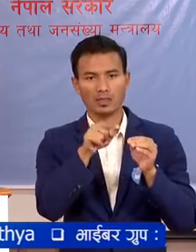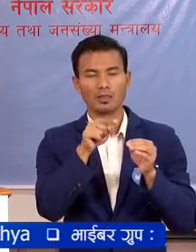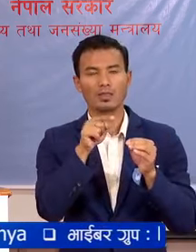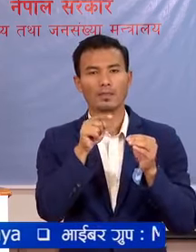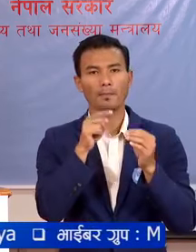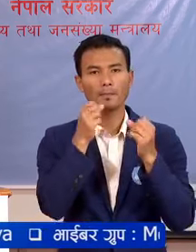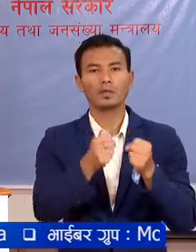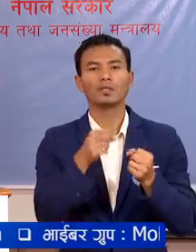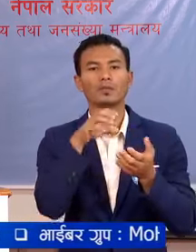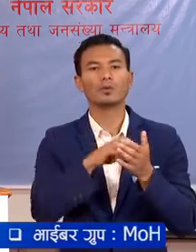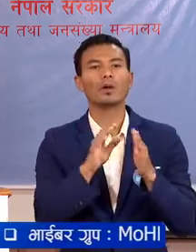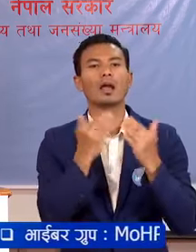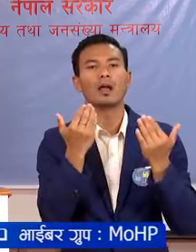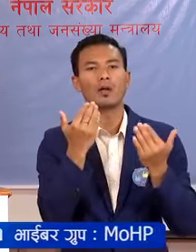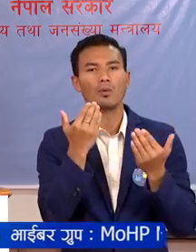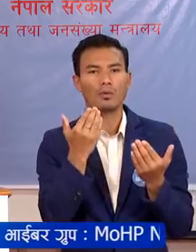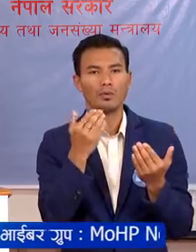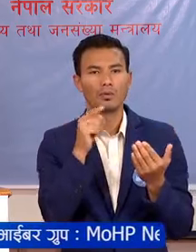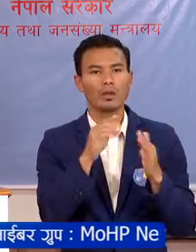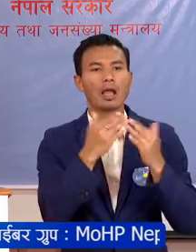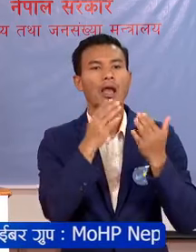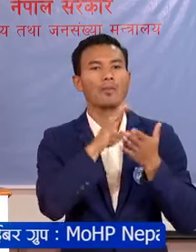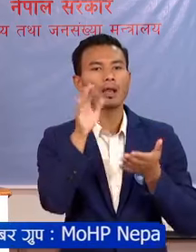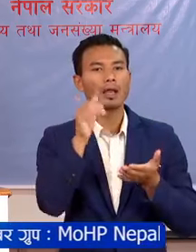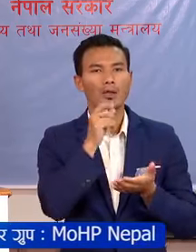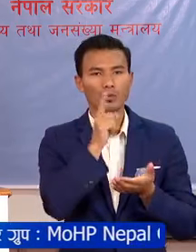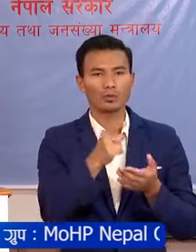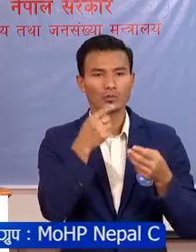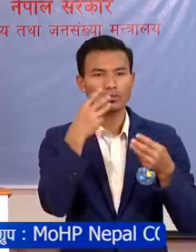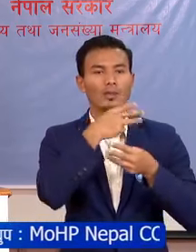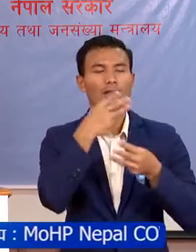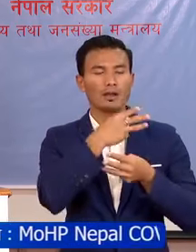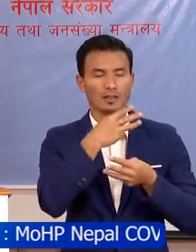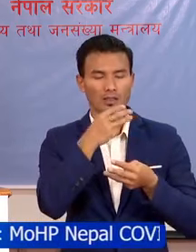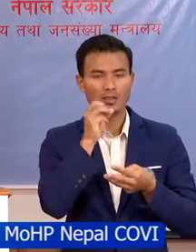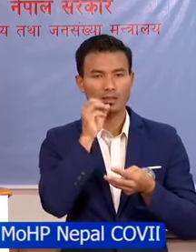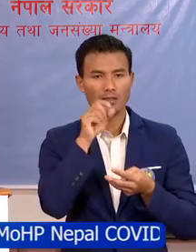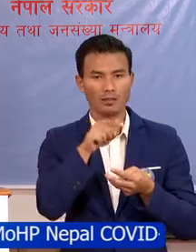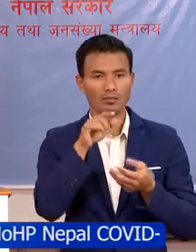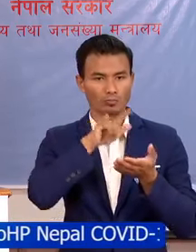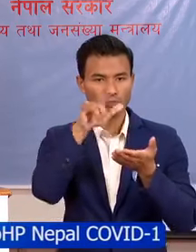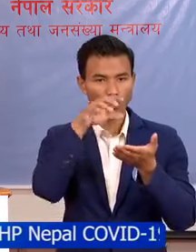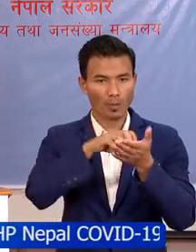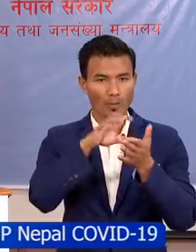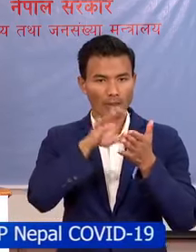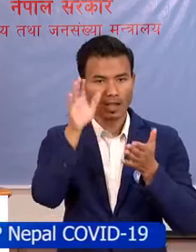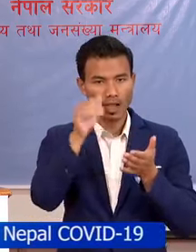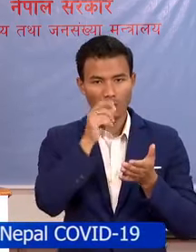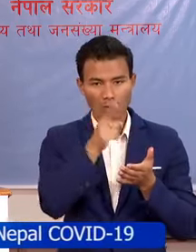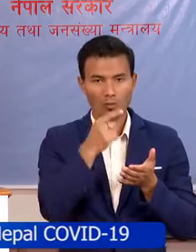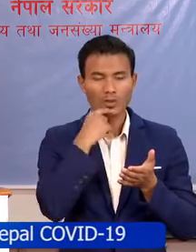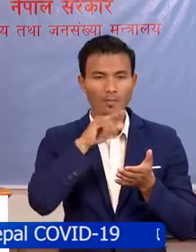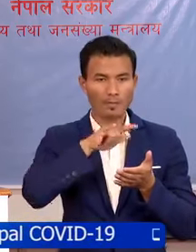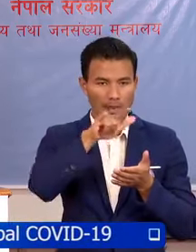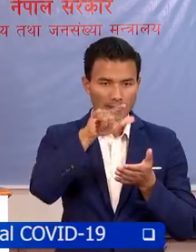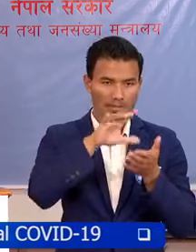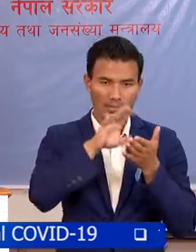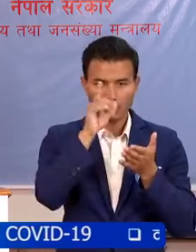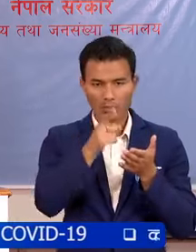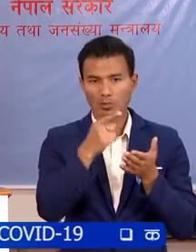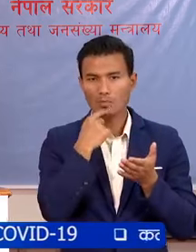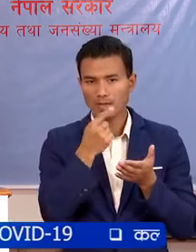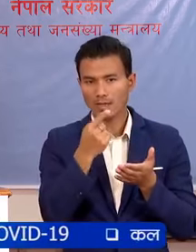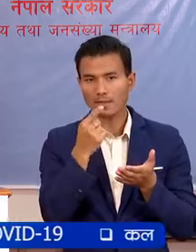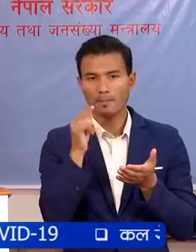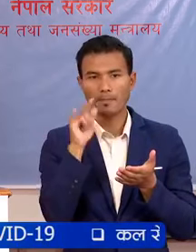तंगा हो अथवा वहां कामबसक्र उधाणको लागी लागी पंशेता वहां